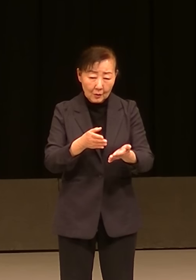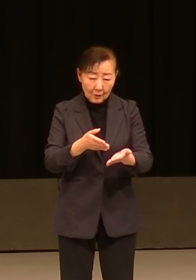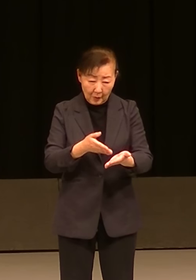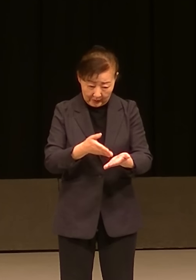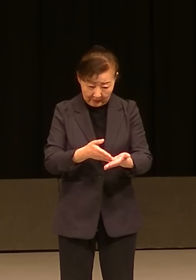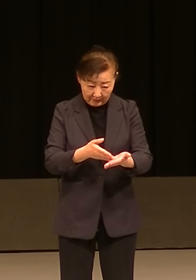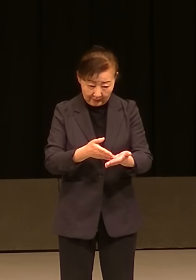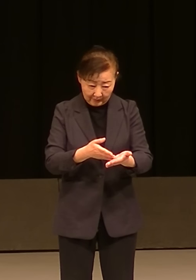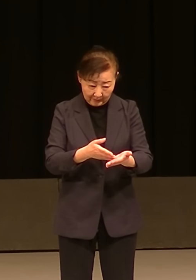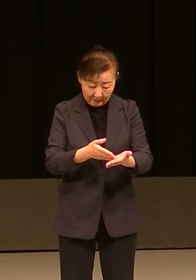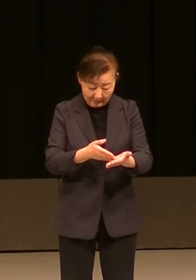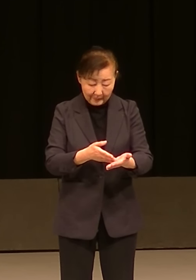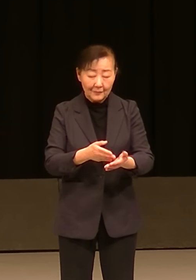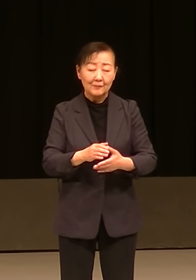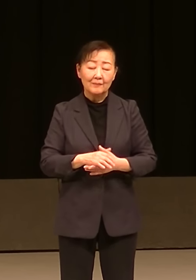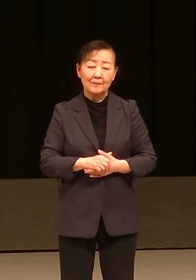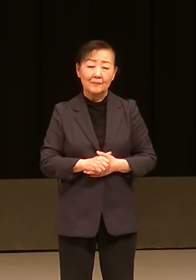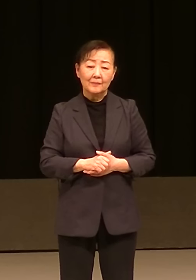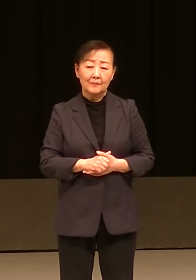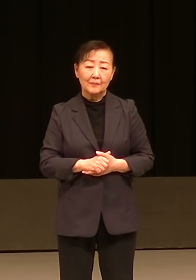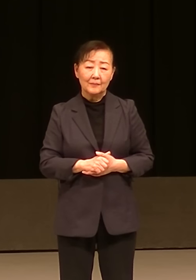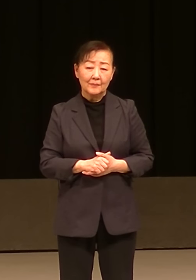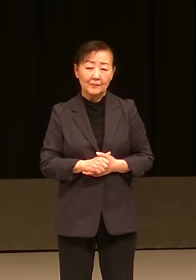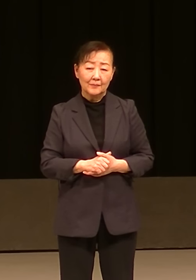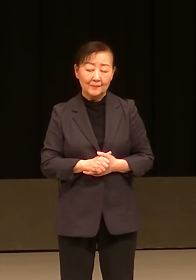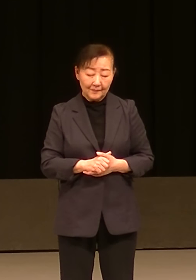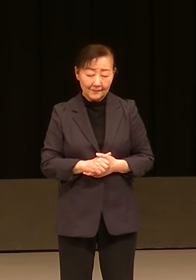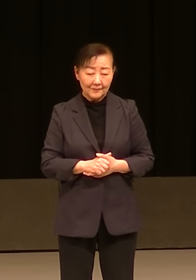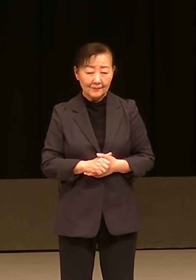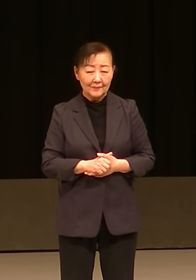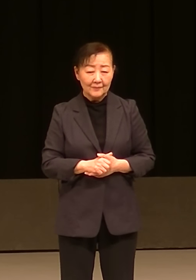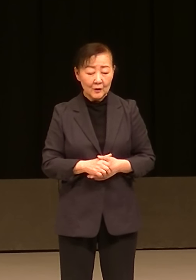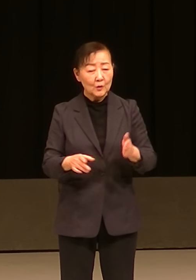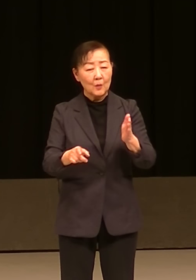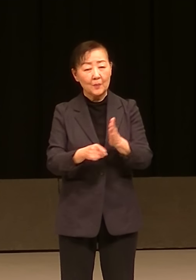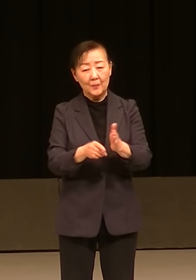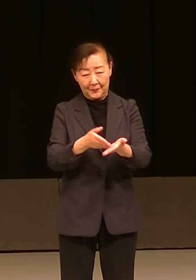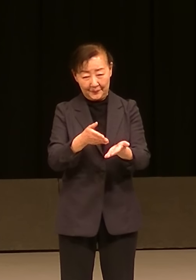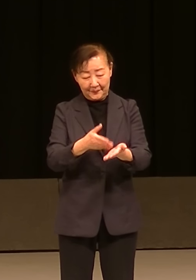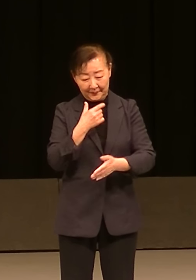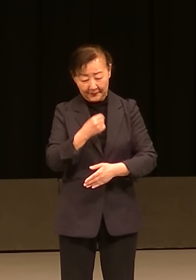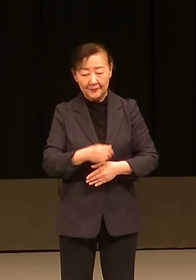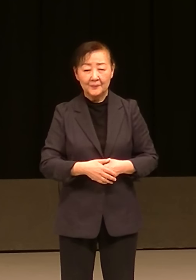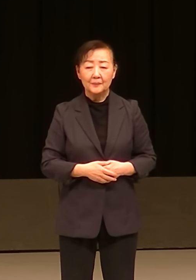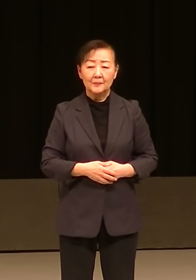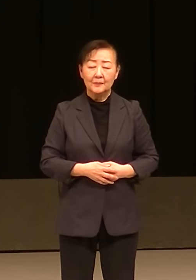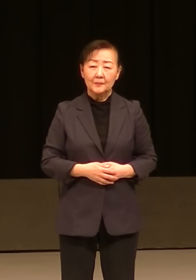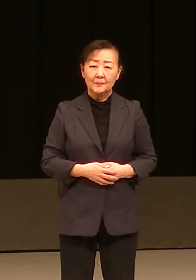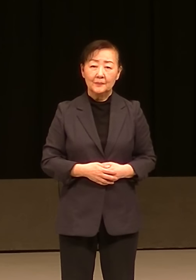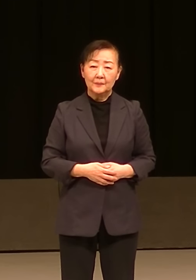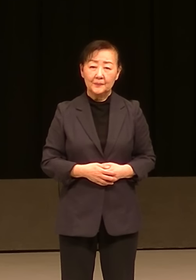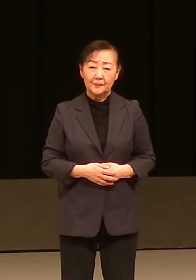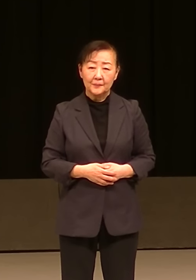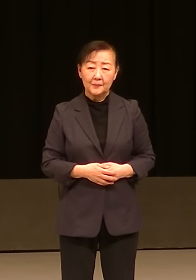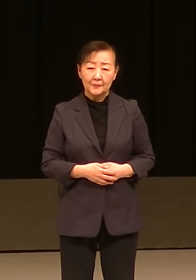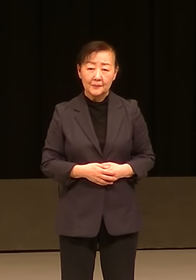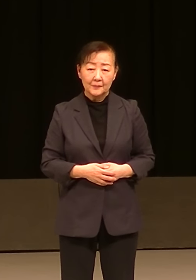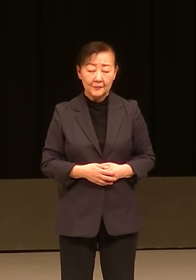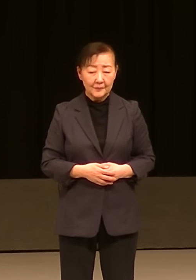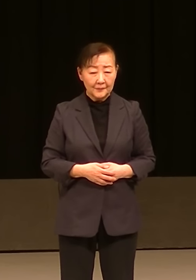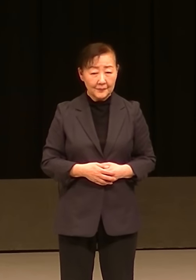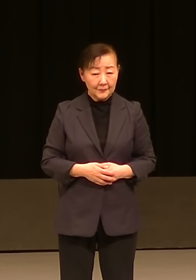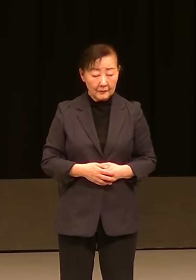思い出しましたことがあるので、これもちょっと付け加えさせていただきたいかなと思うんですが、このさっき